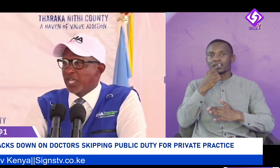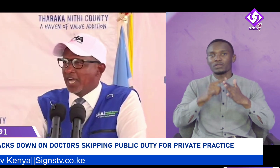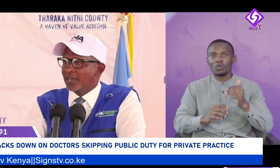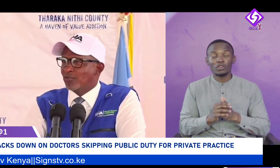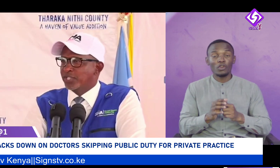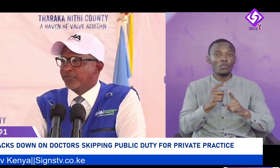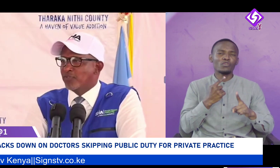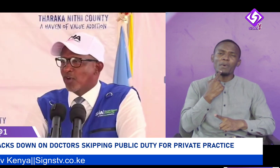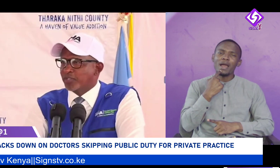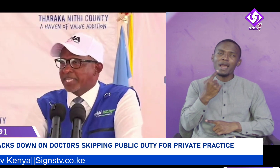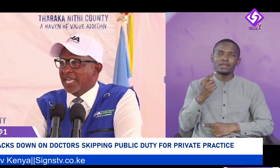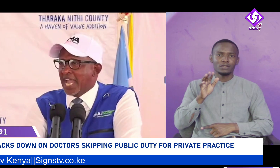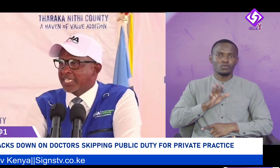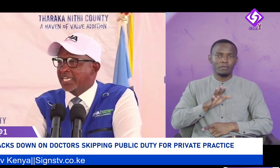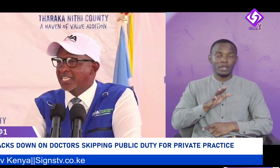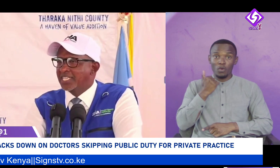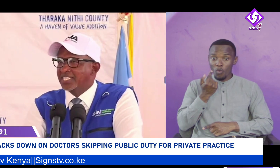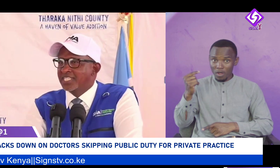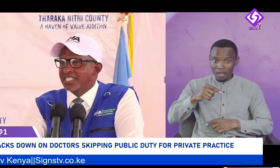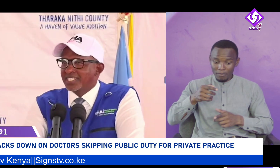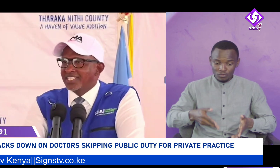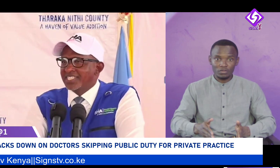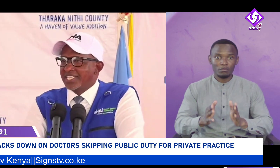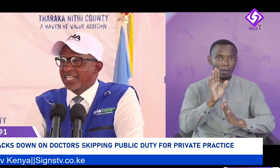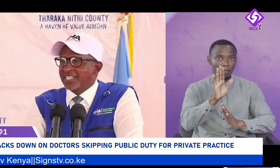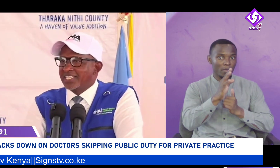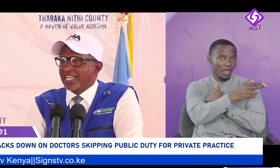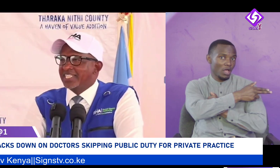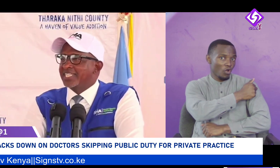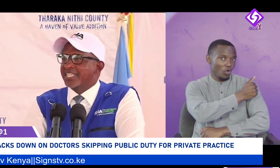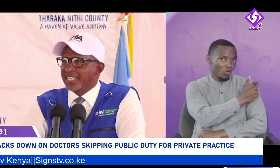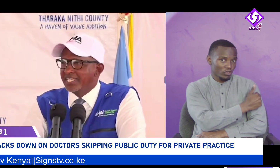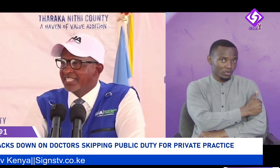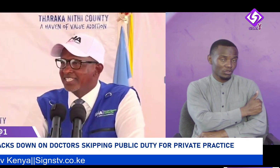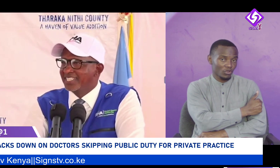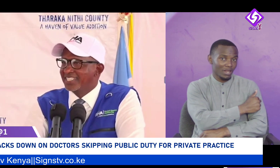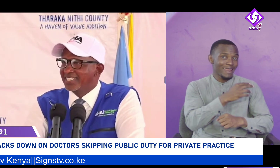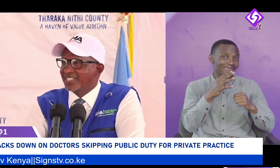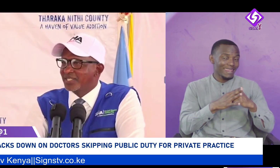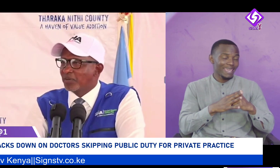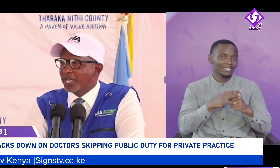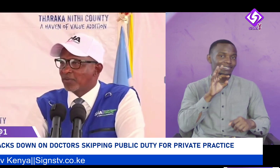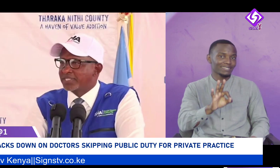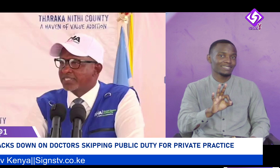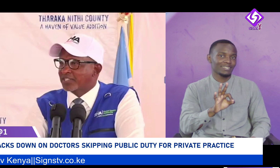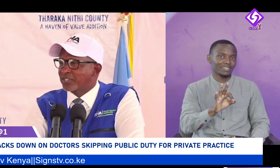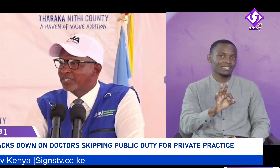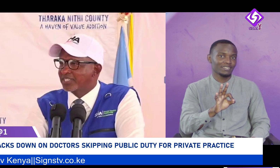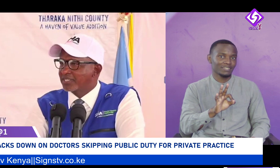wakikuja kujifungua hospitali yake na 93 wanakuwa C-section.